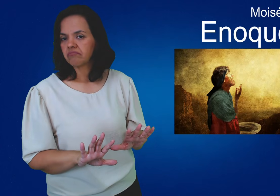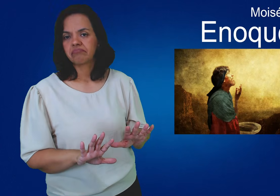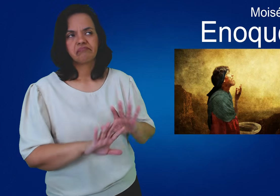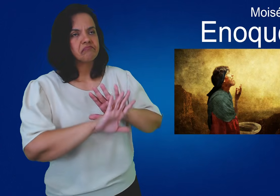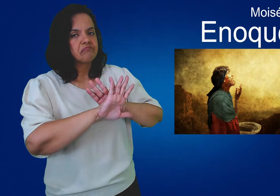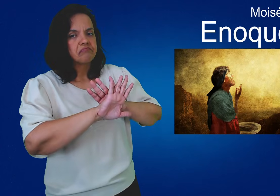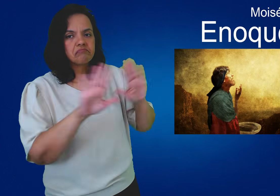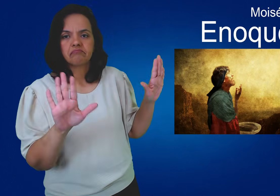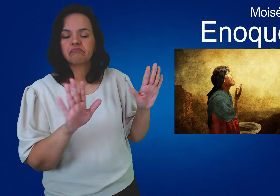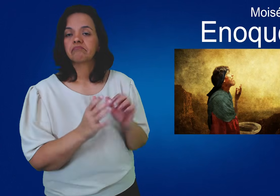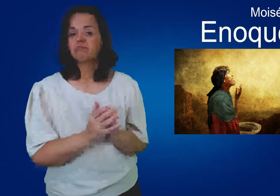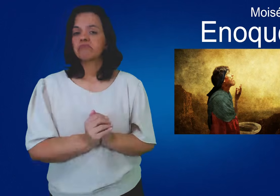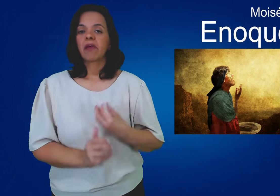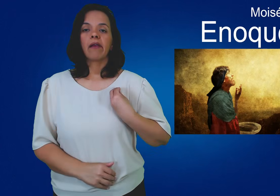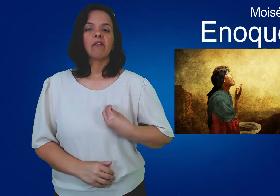a ele.